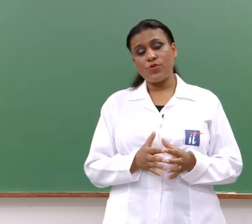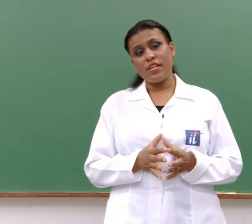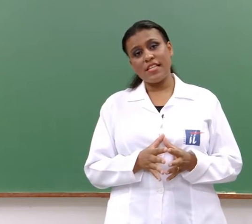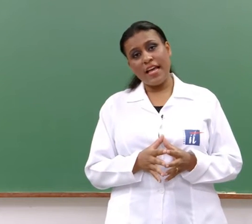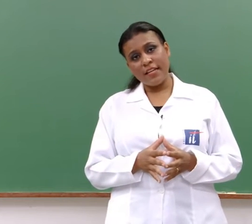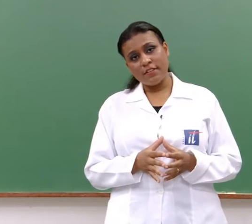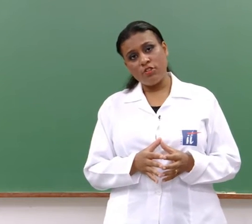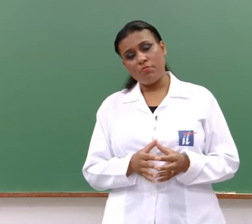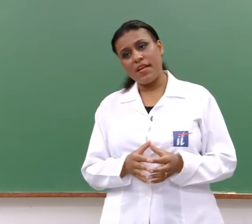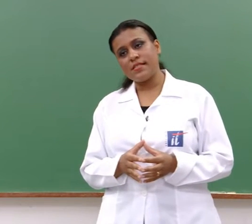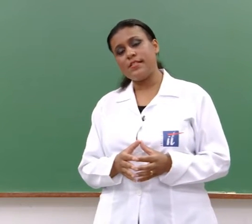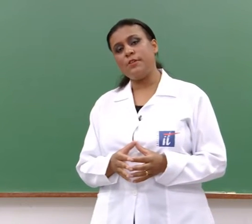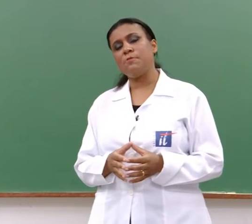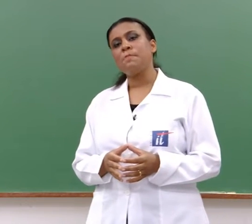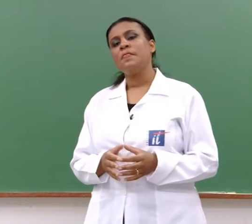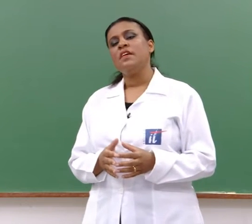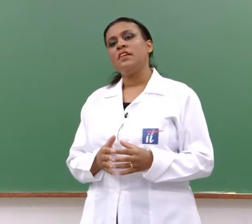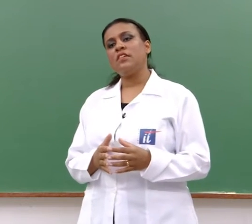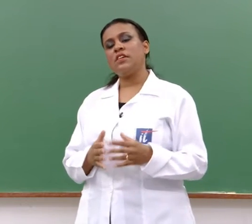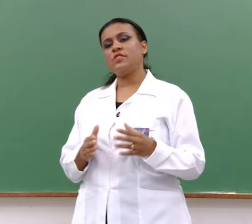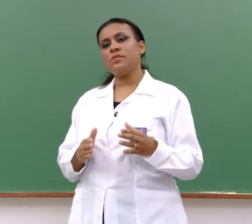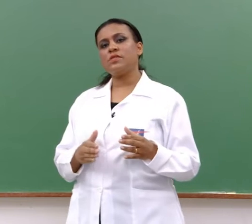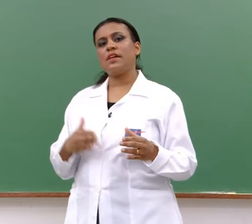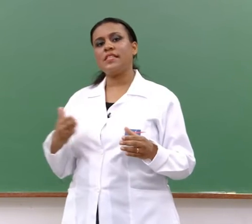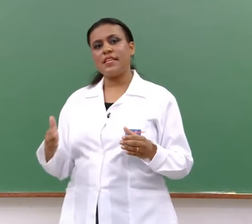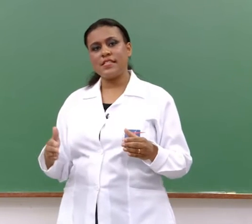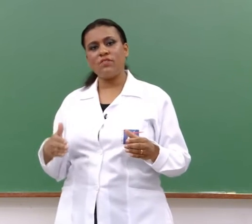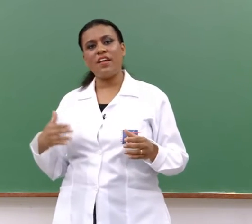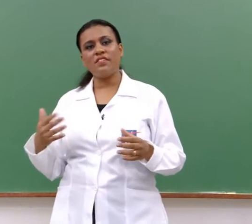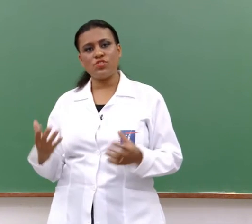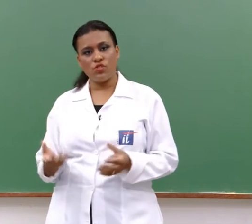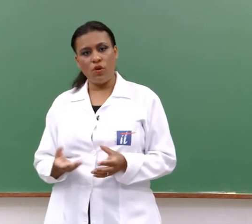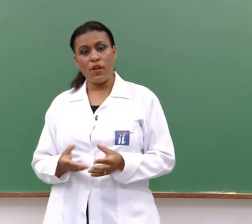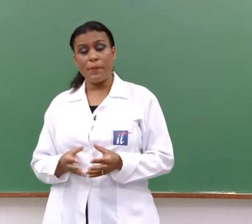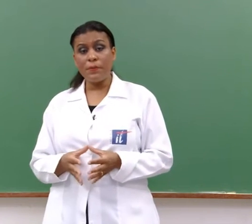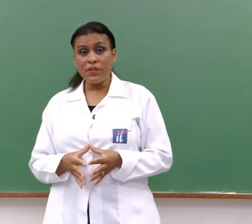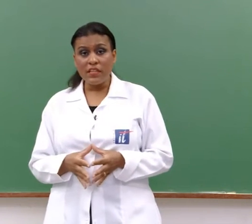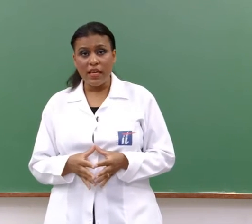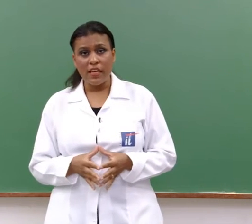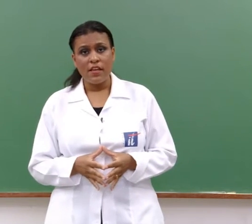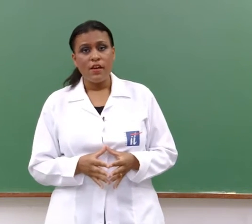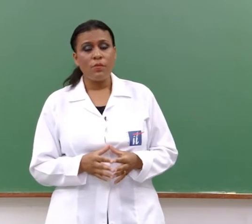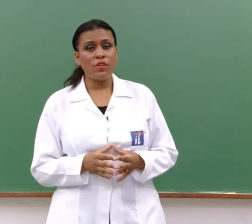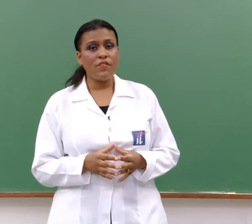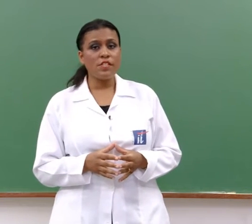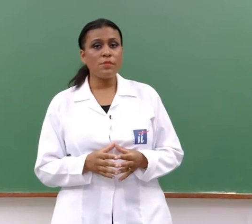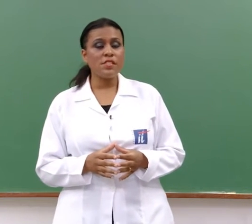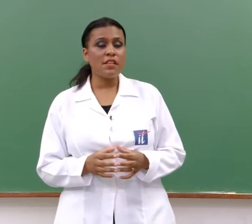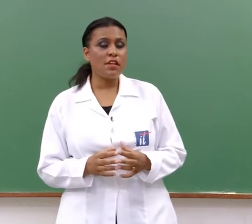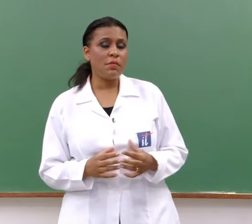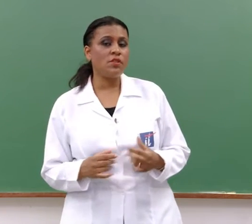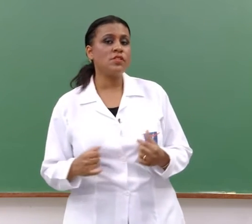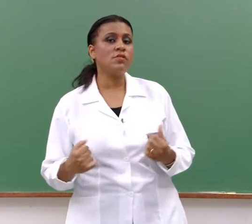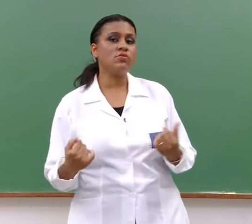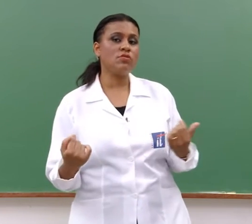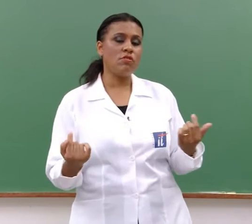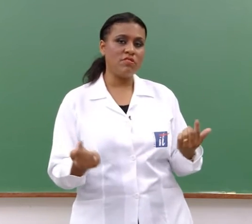instituições ainda no Brasil. Então nós vamos com essa questão da história. Por quê? Porque você precisa ter uma noção do